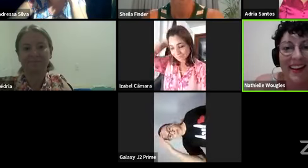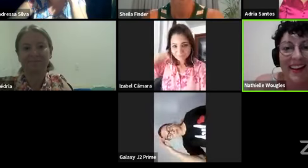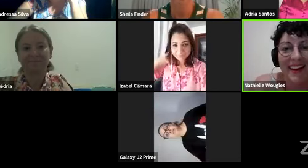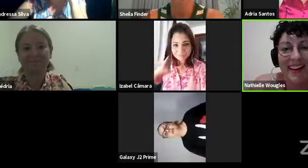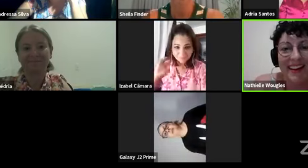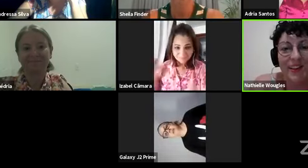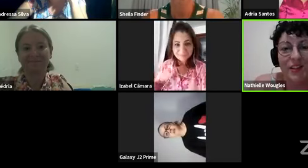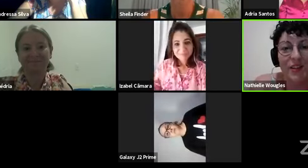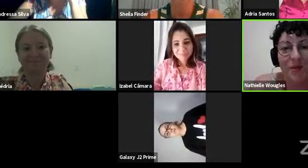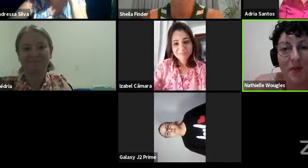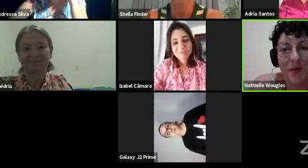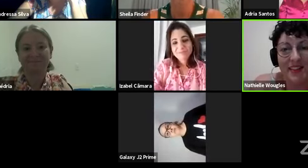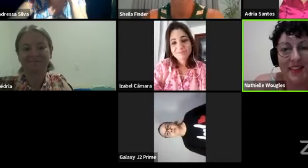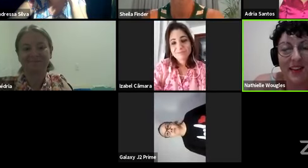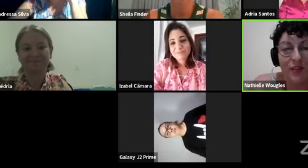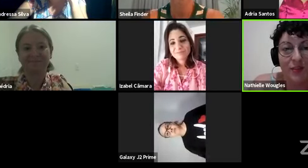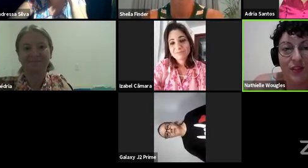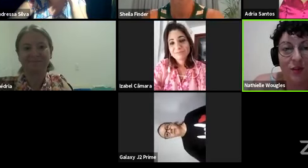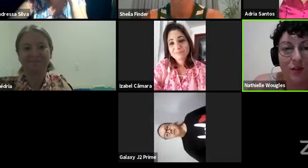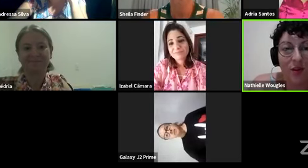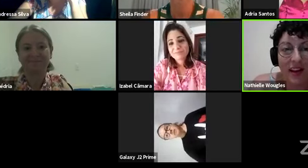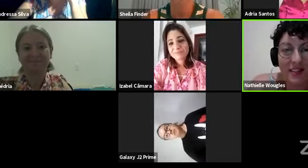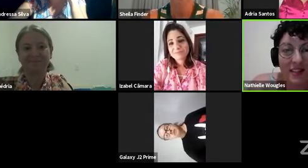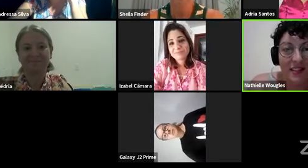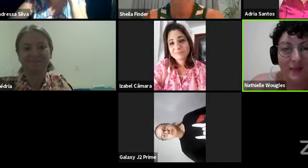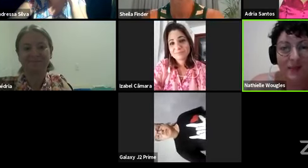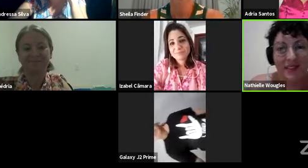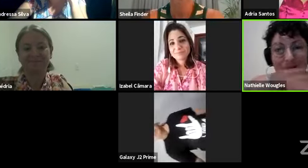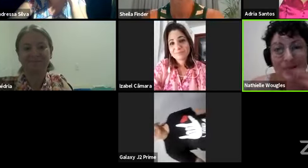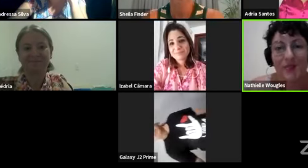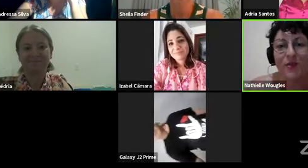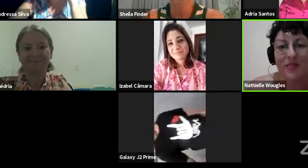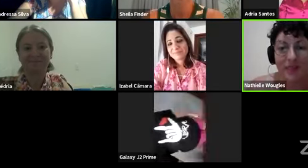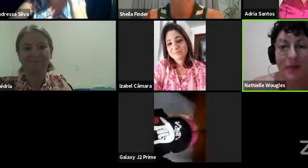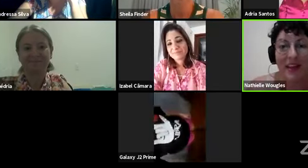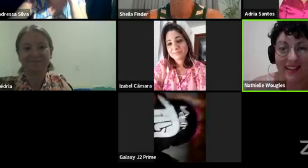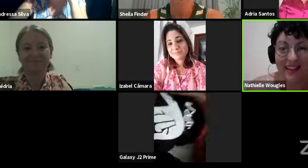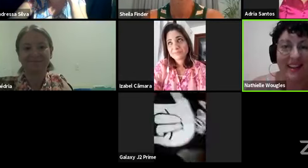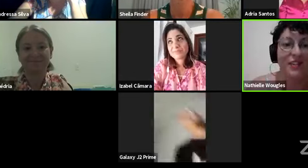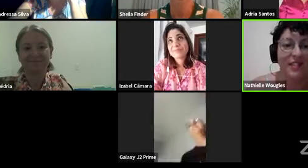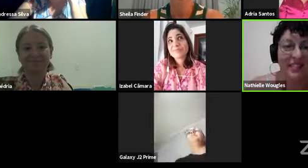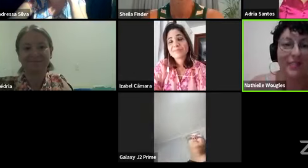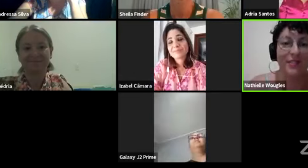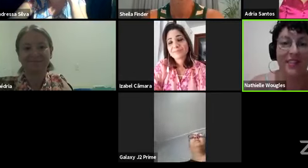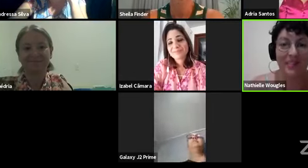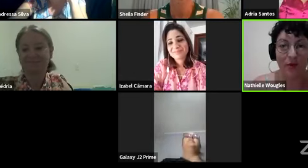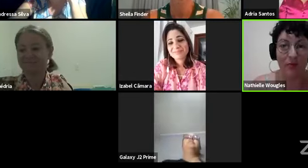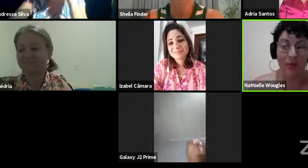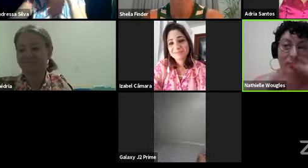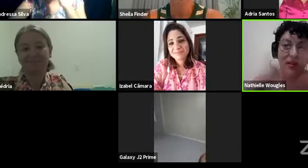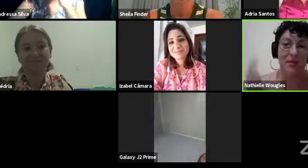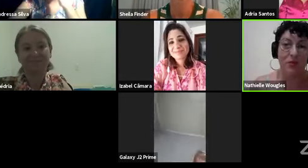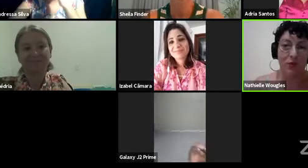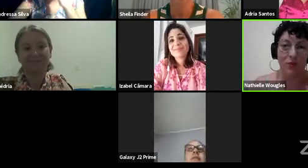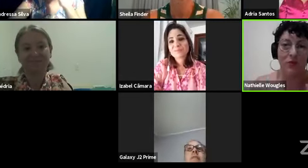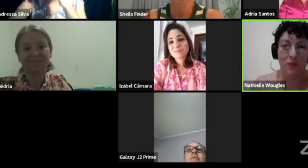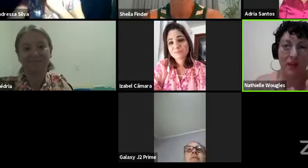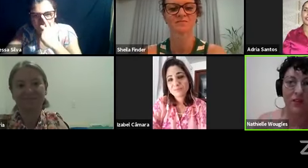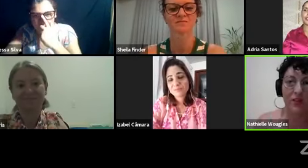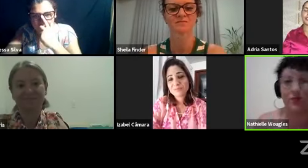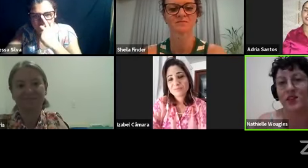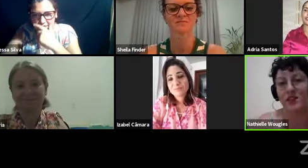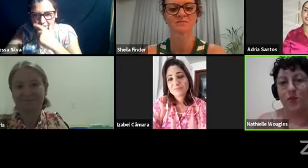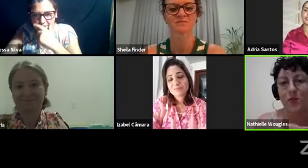né? E que a gente não cometa esse erro de colocar essas pessoas em pequenas caixas dentro desse mundo